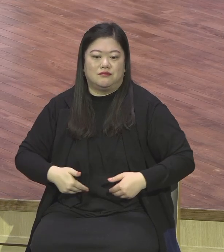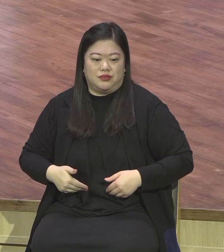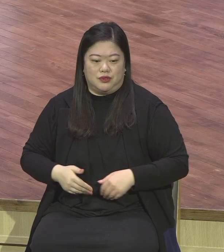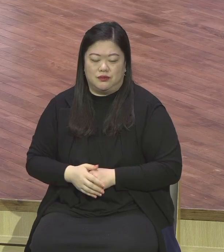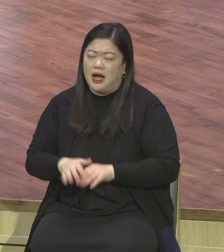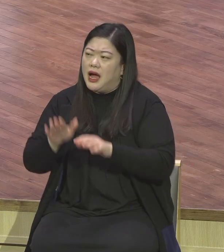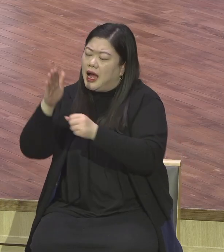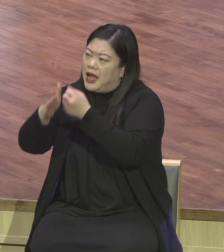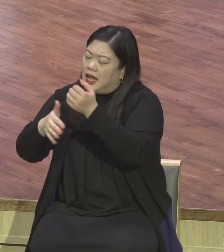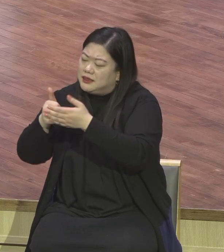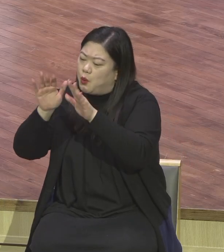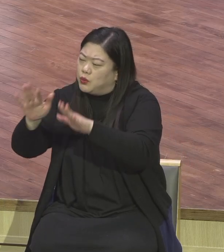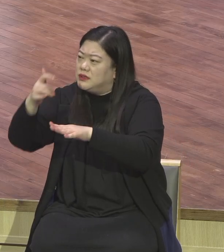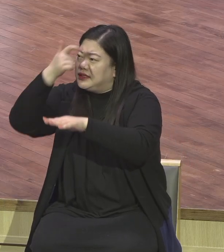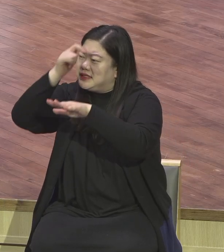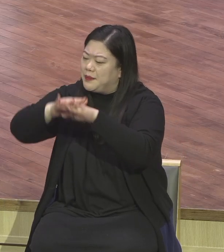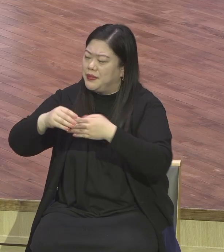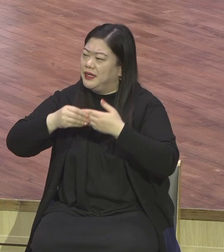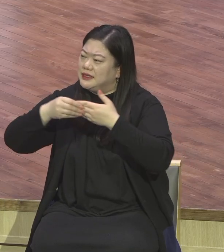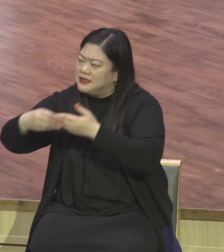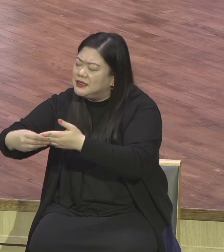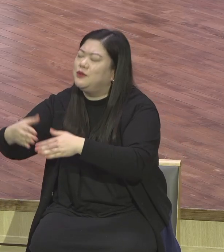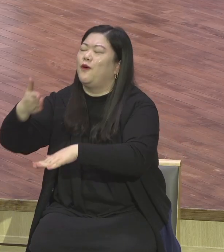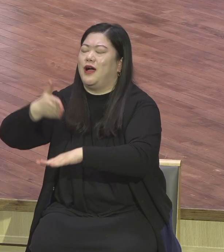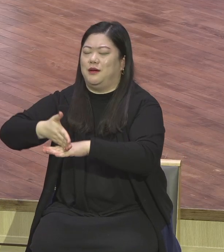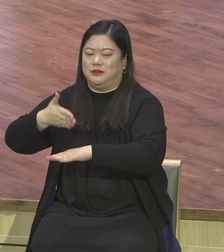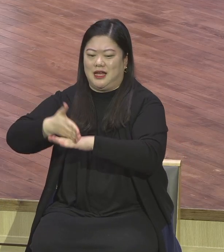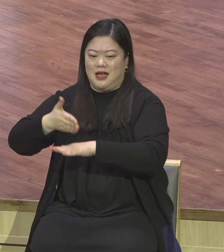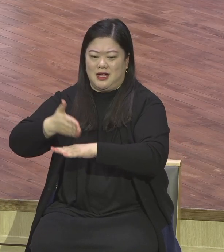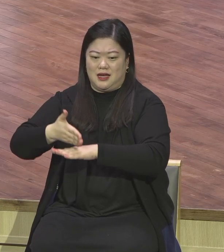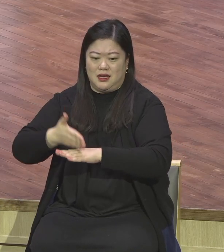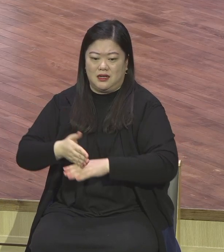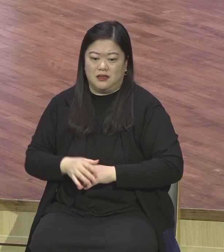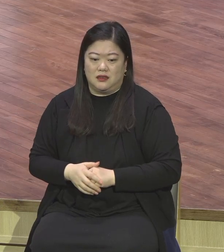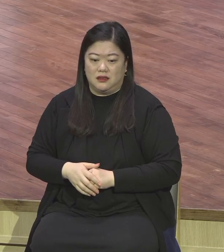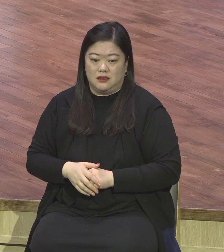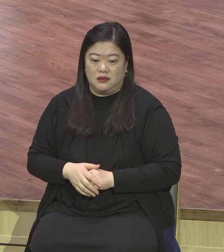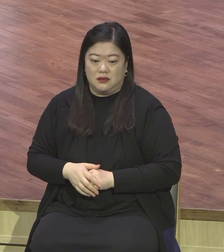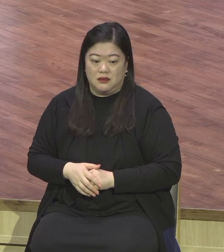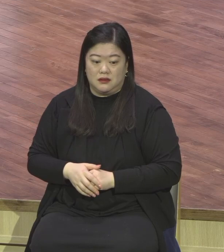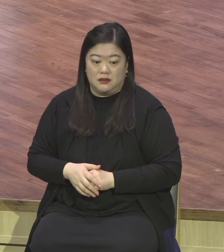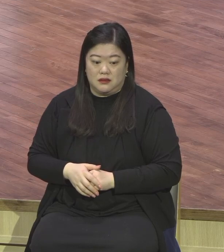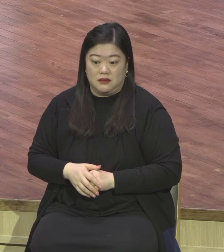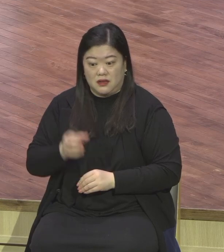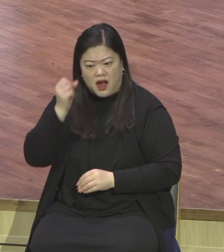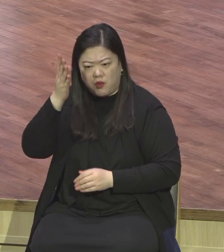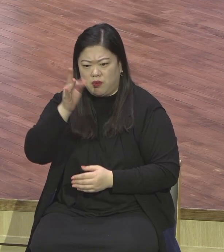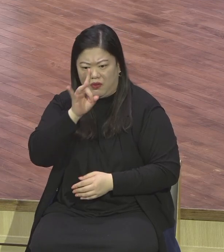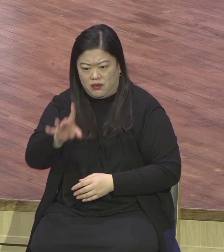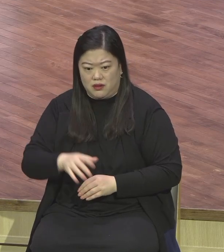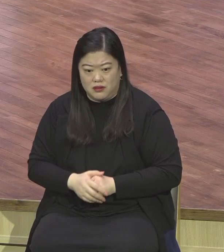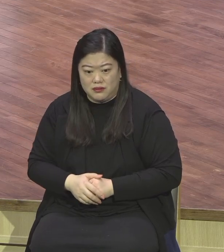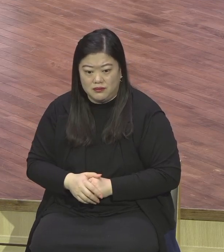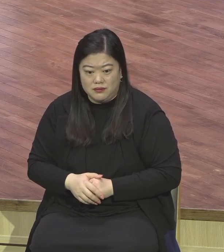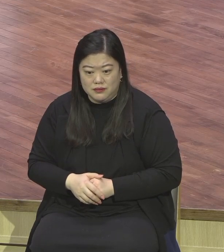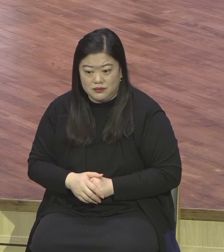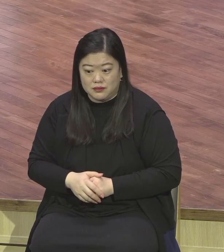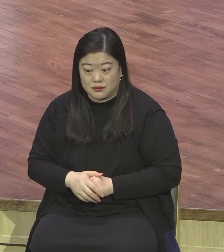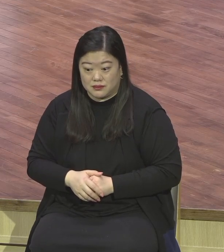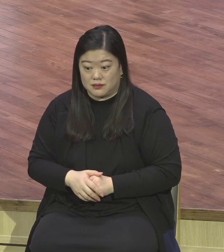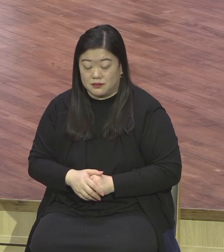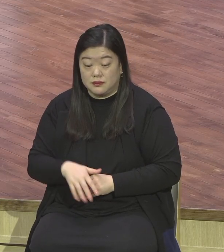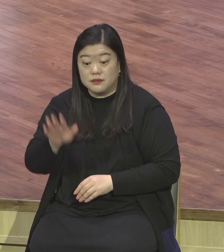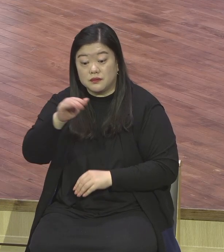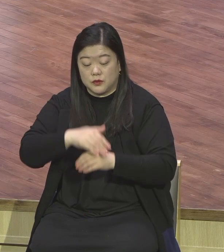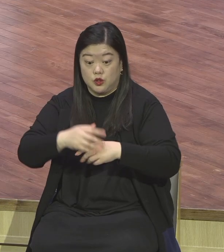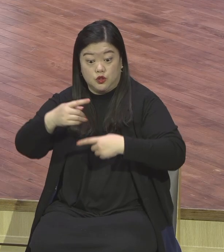있도록 인도해 주시니 감사합니다 이거 놓치면 안 돼요 사실 감사는요 아무나